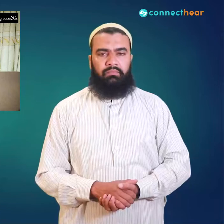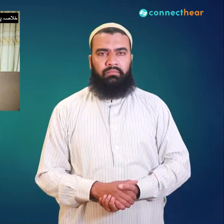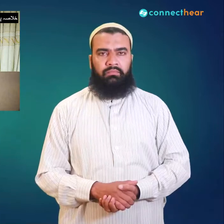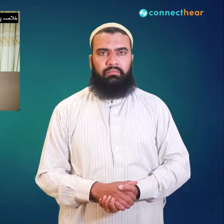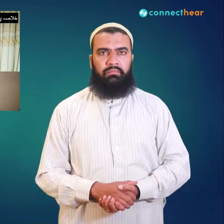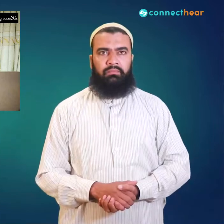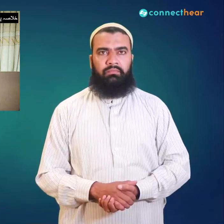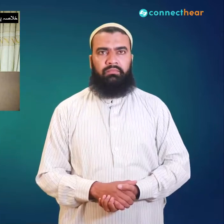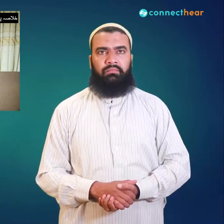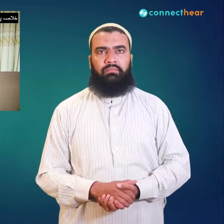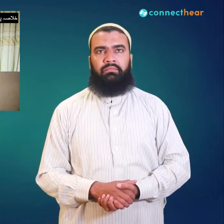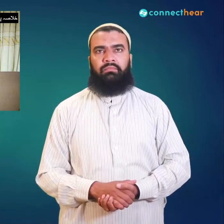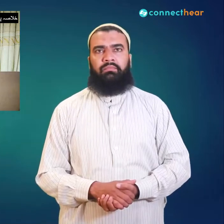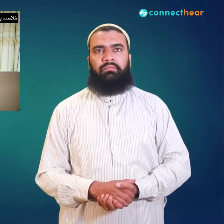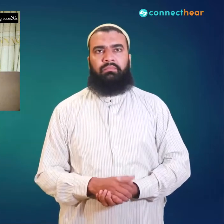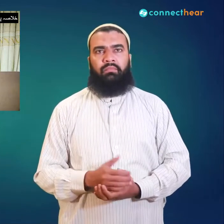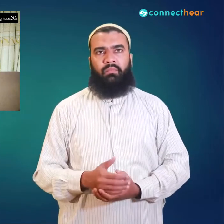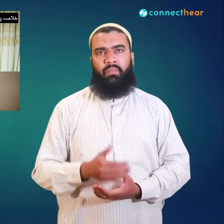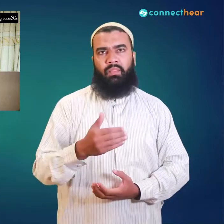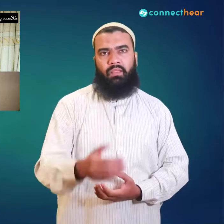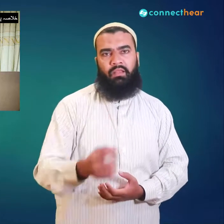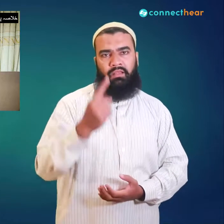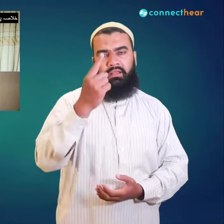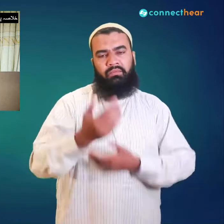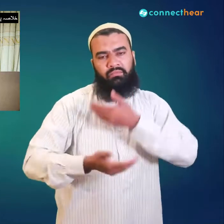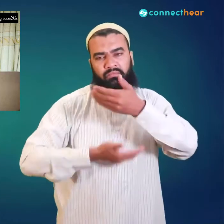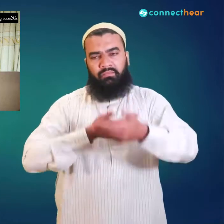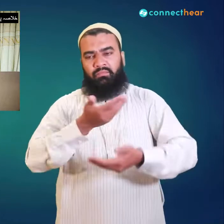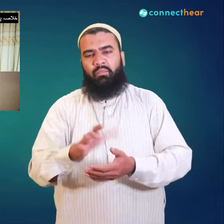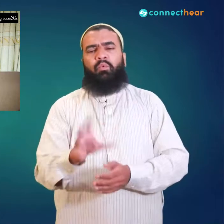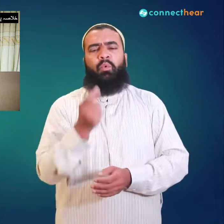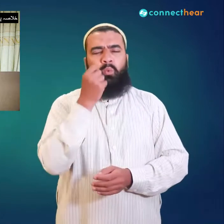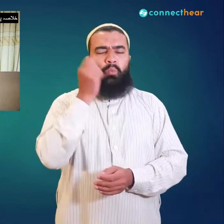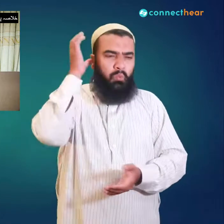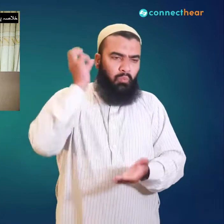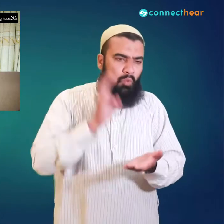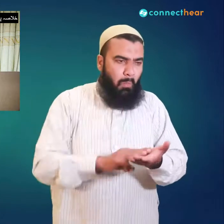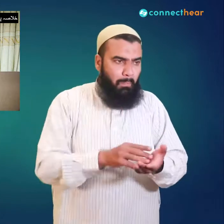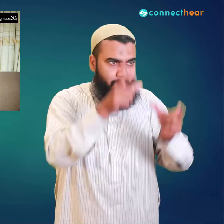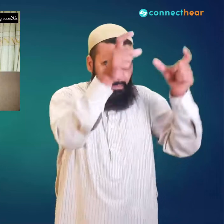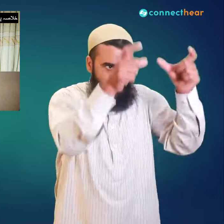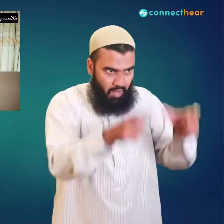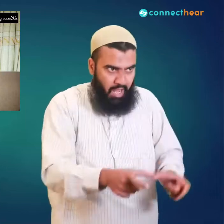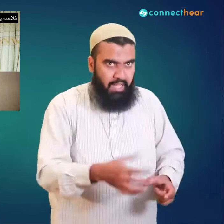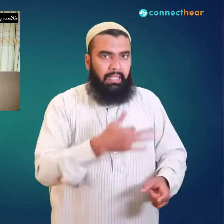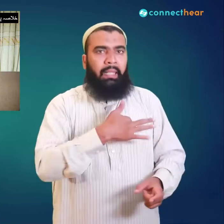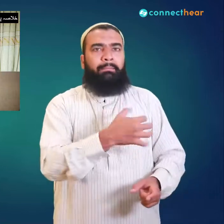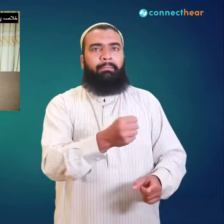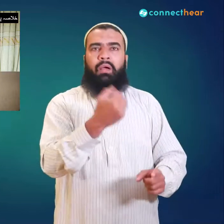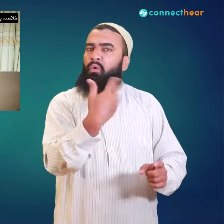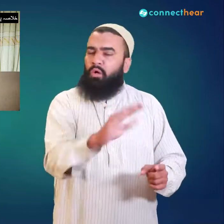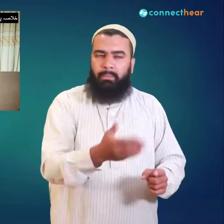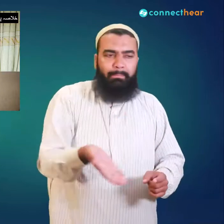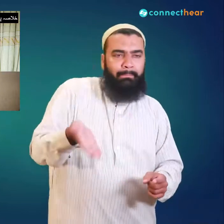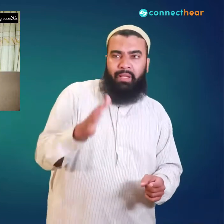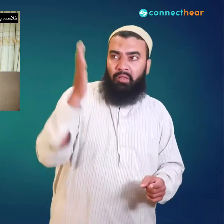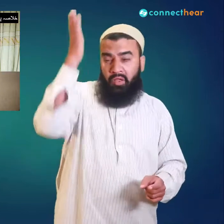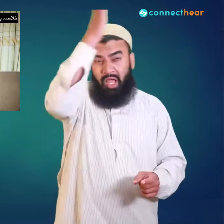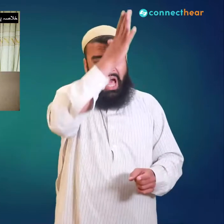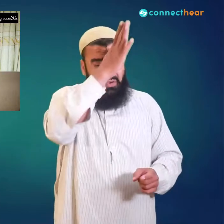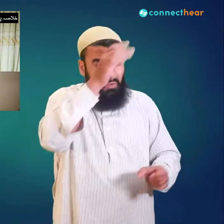وہاجروا وجاہدوا فی سبیل اللہ، وہ لوگ جو ایمان لے آئے اور اللہ کی راہ میں ہجرت کی اور جہاد